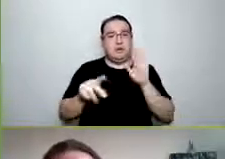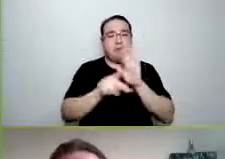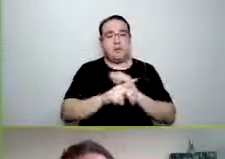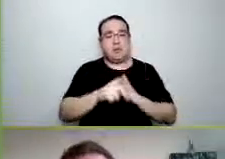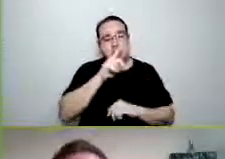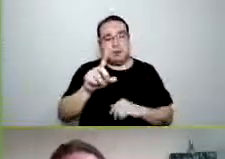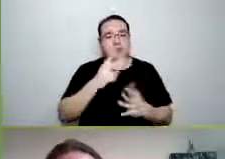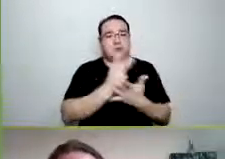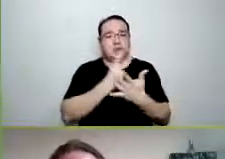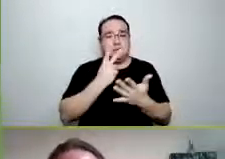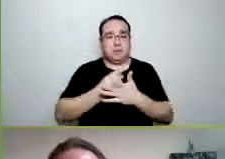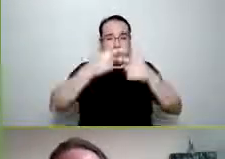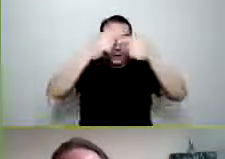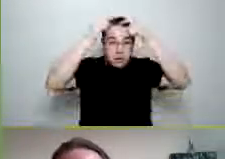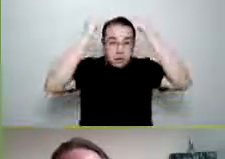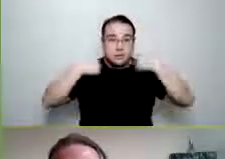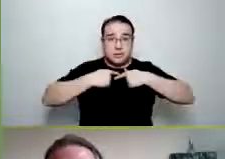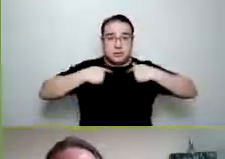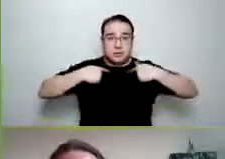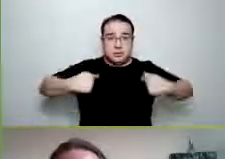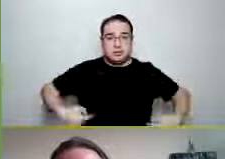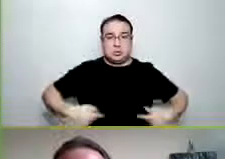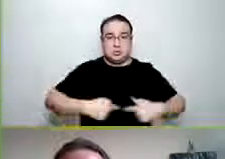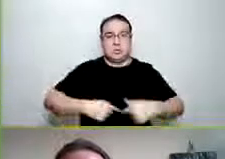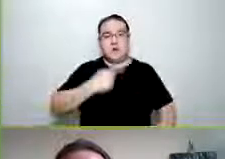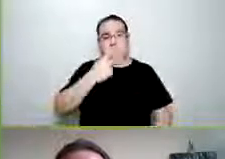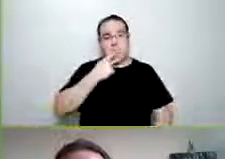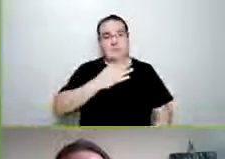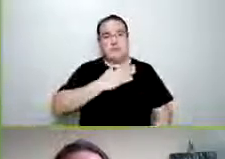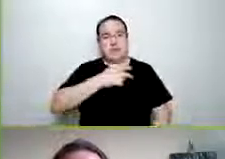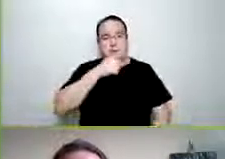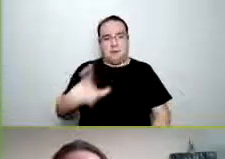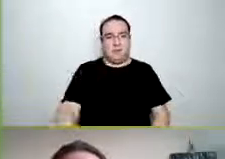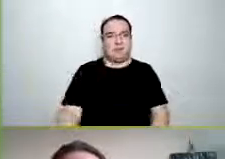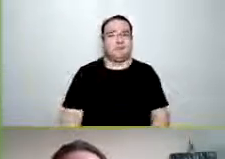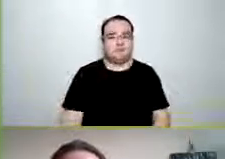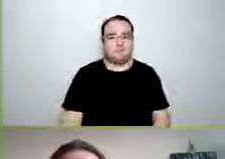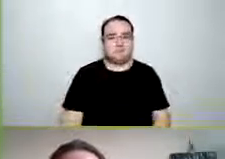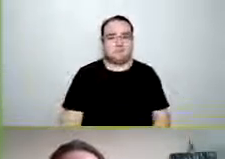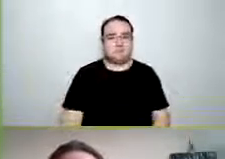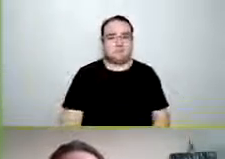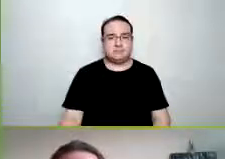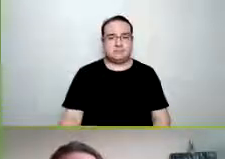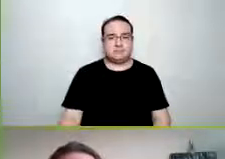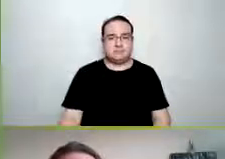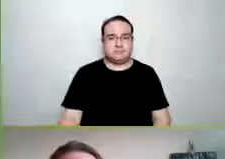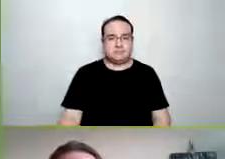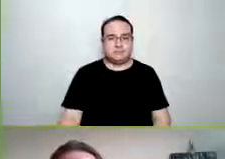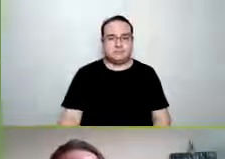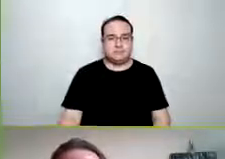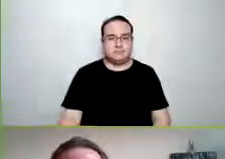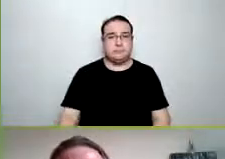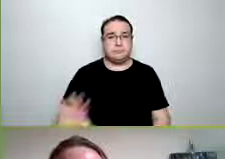tinha que usar esse aviso dizendo: eu não devo falar a minha língua. Então, houve muito